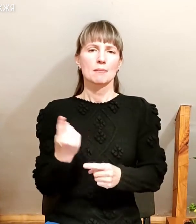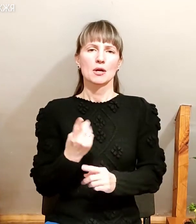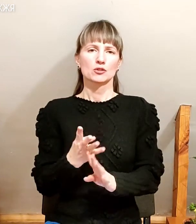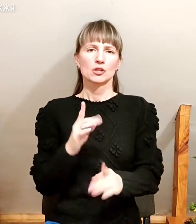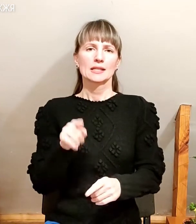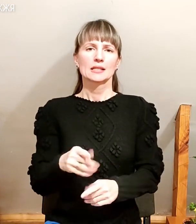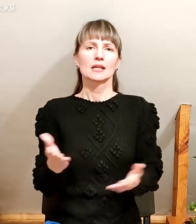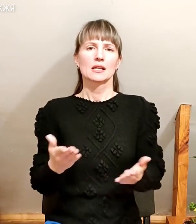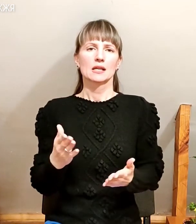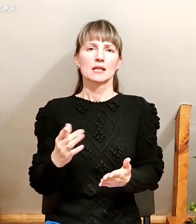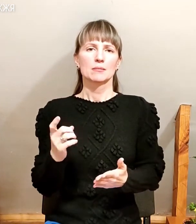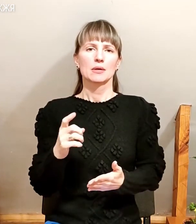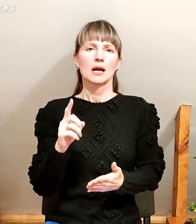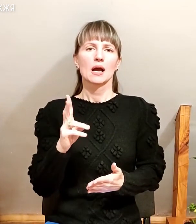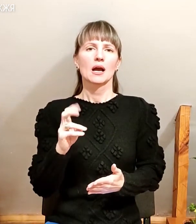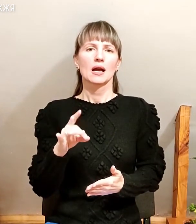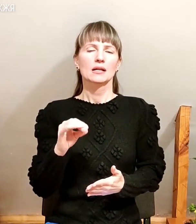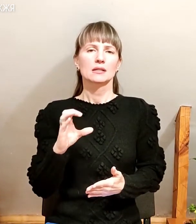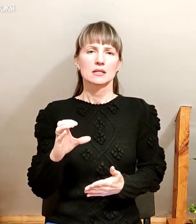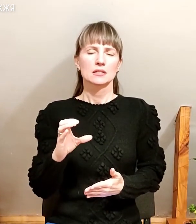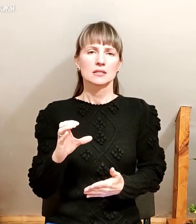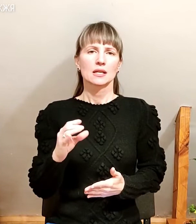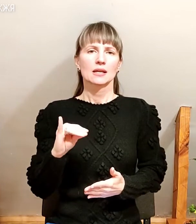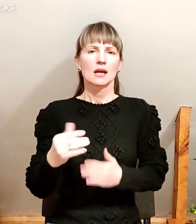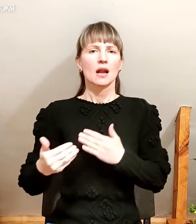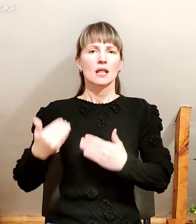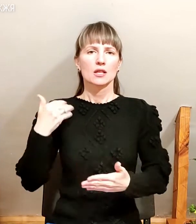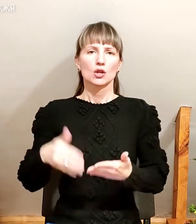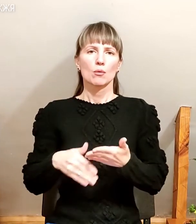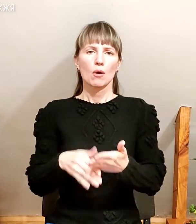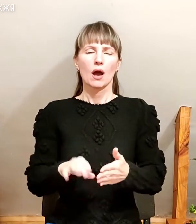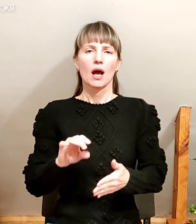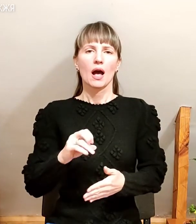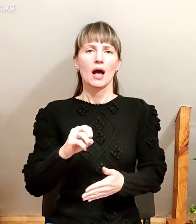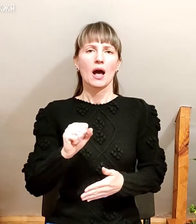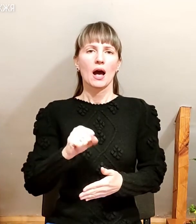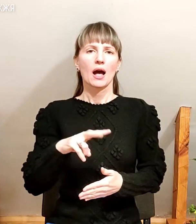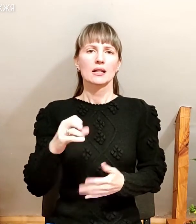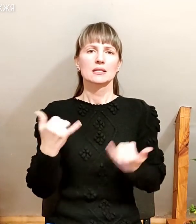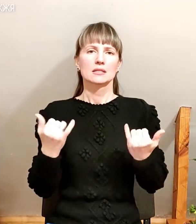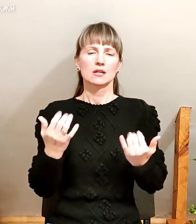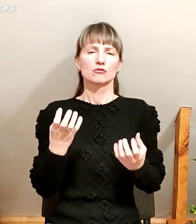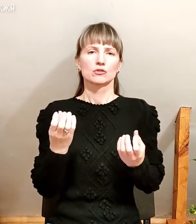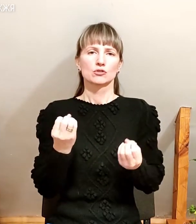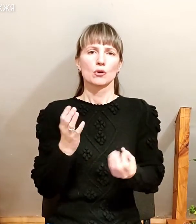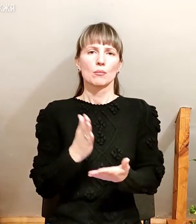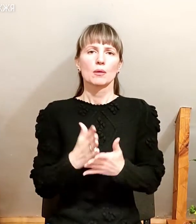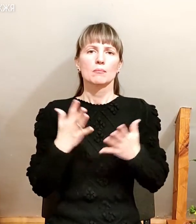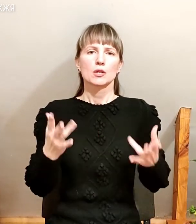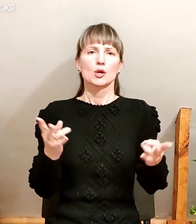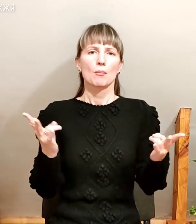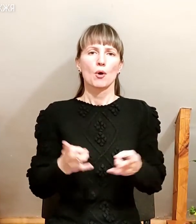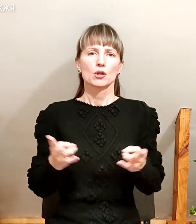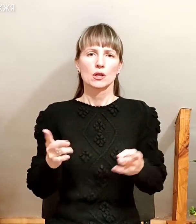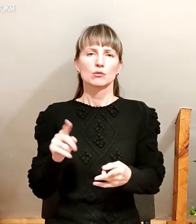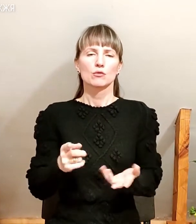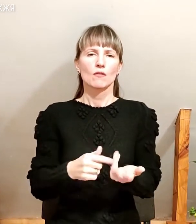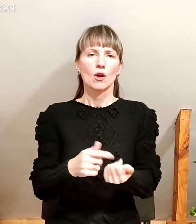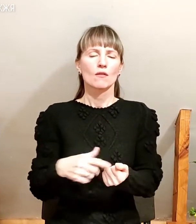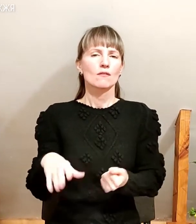якими Карітас, ті родини, яким Карітас і раніше допомагав, але зараз, очевидно, вони мають ще більше потреб, тому що, враховуючи всі умови, так, тобто